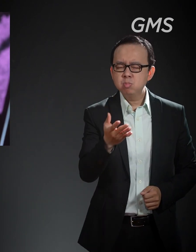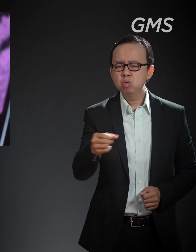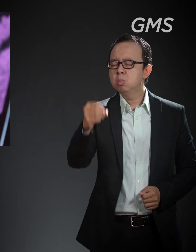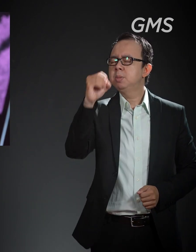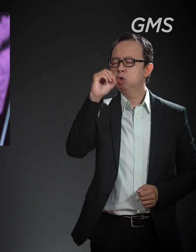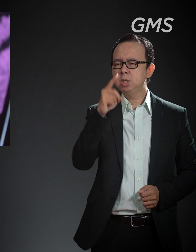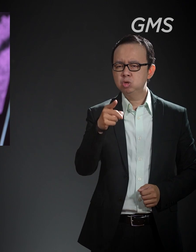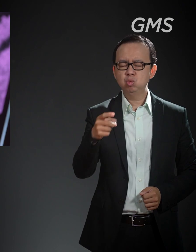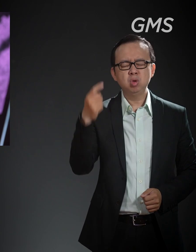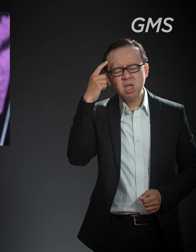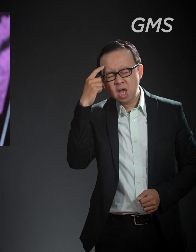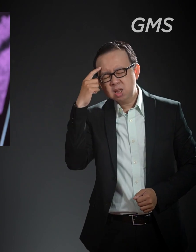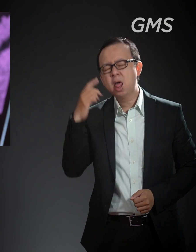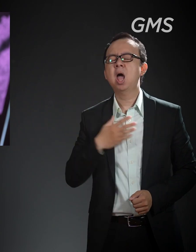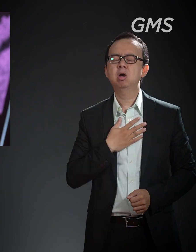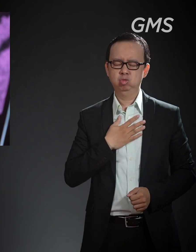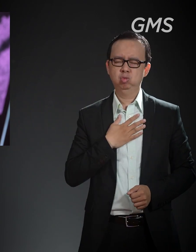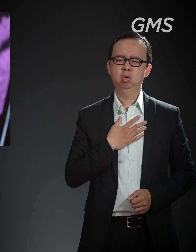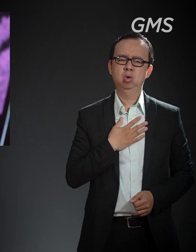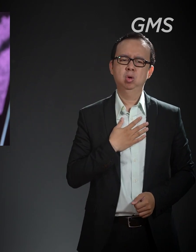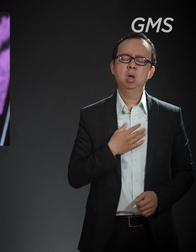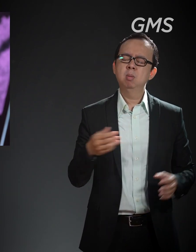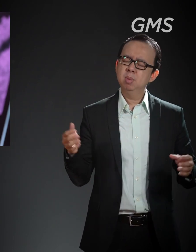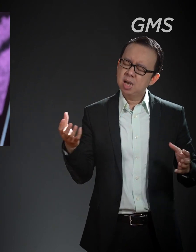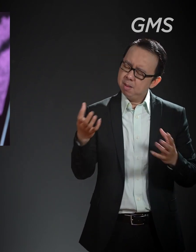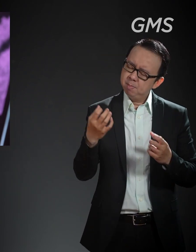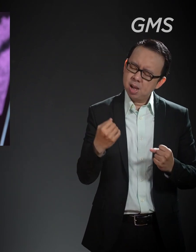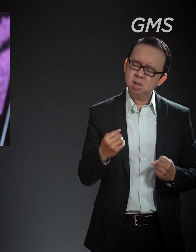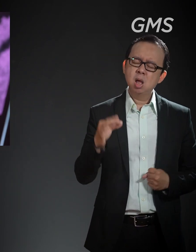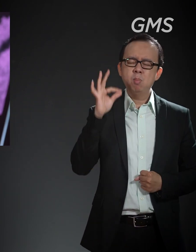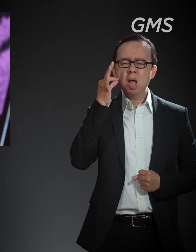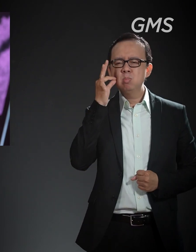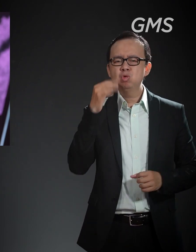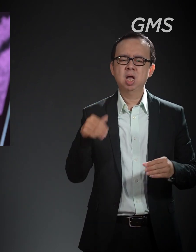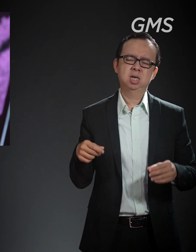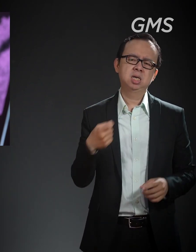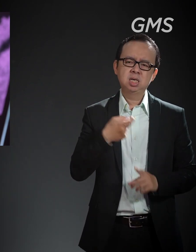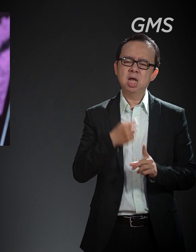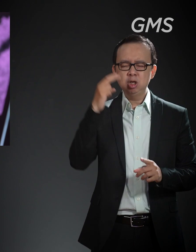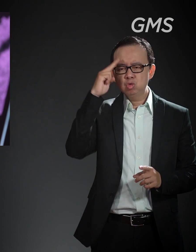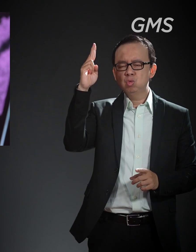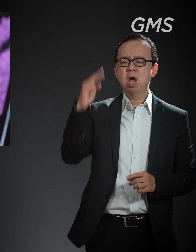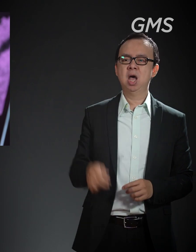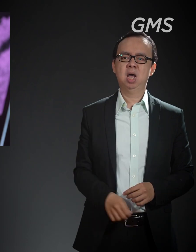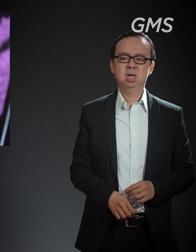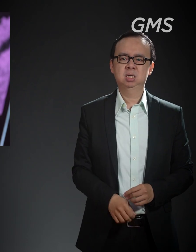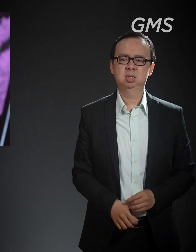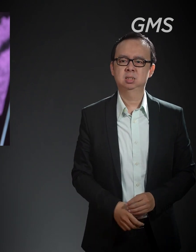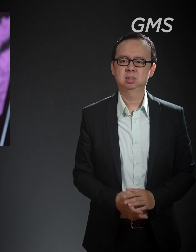aku. Terimalah pengampunan dari Tuhan. Dan Tuhan sucikan, kuduskan hati pikiran kita supaya tidak ada mamon di